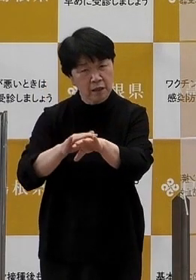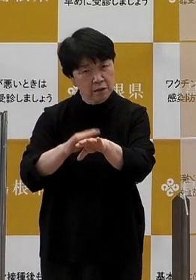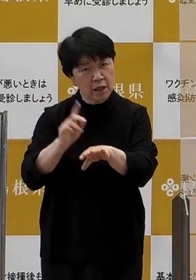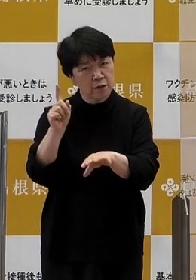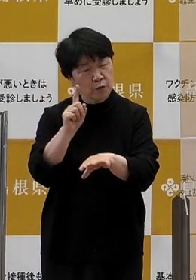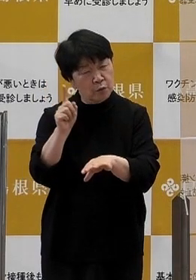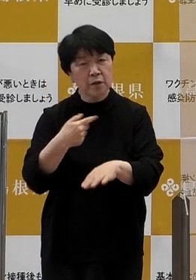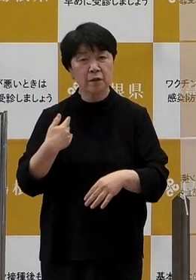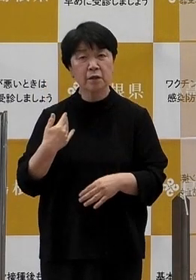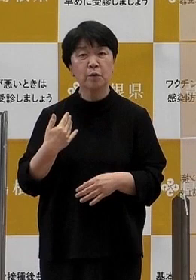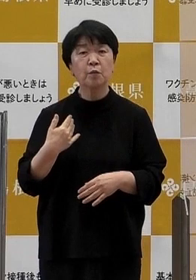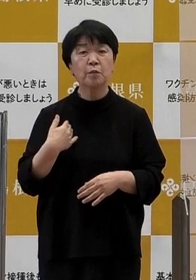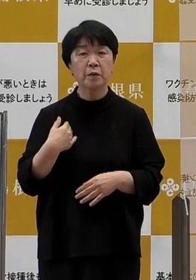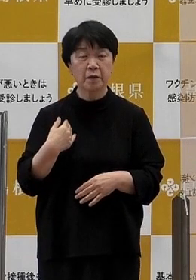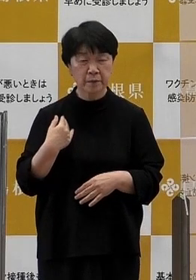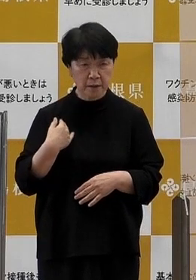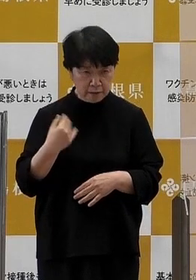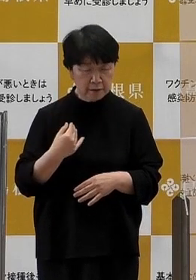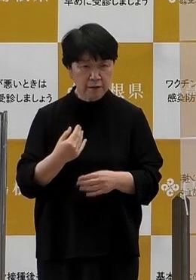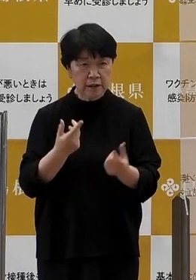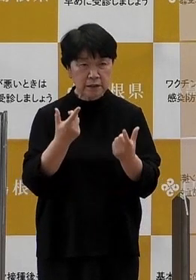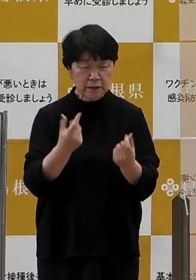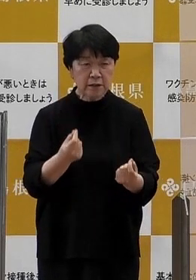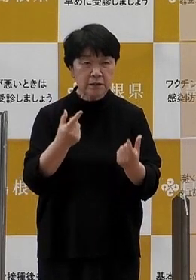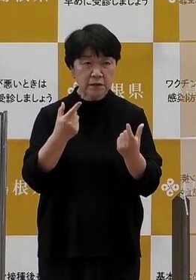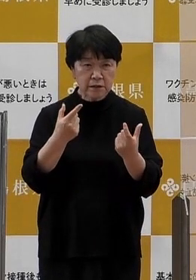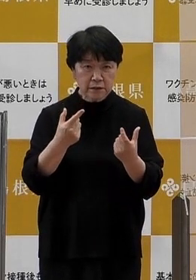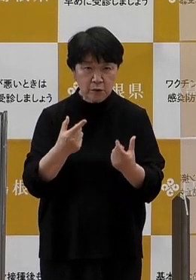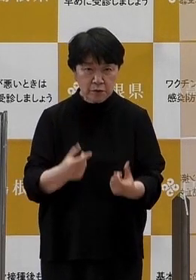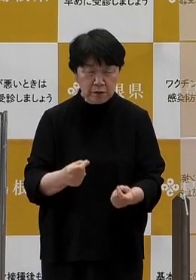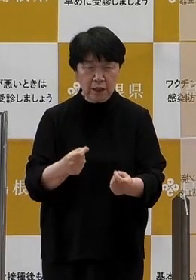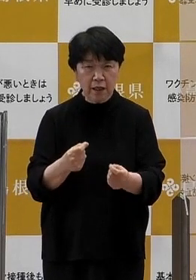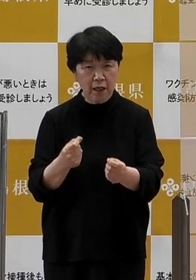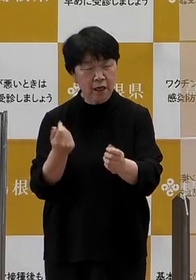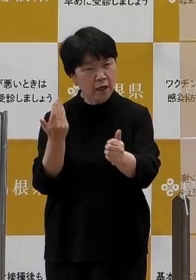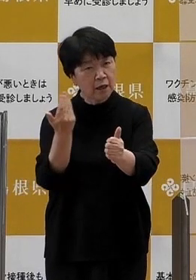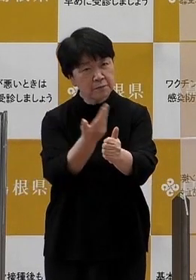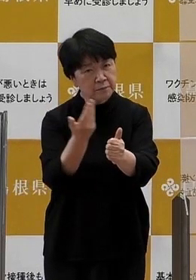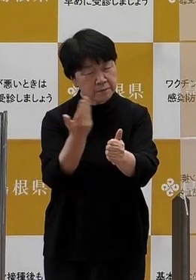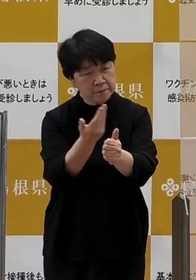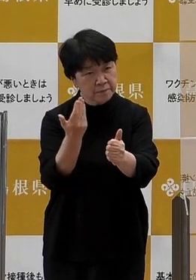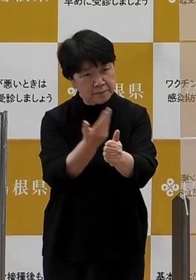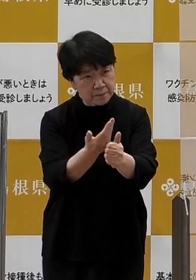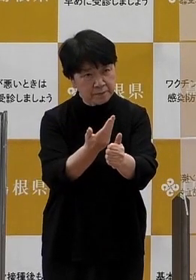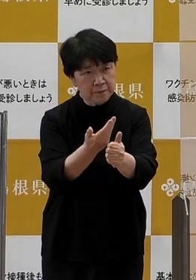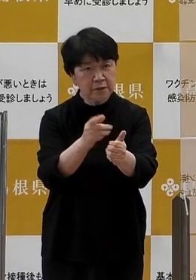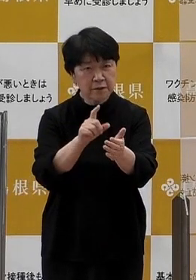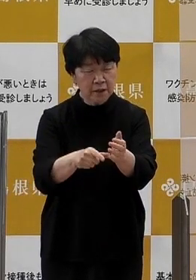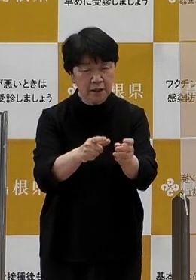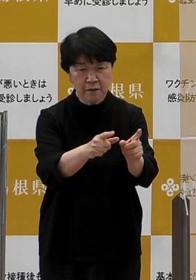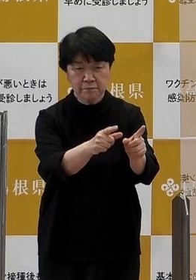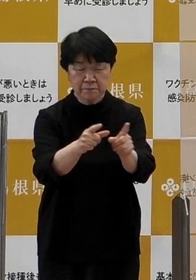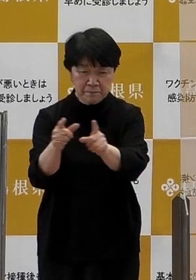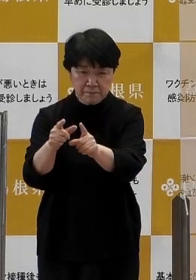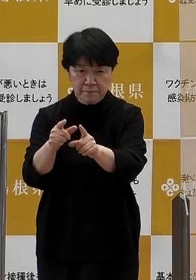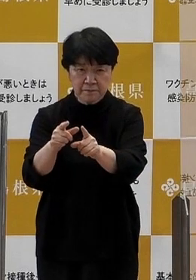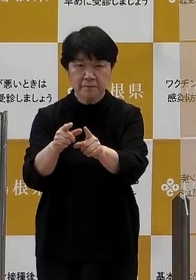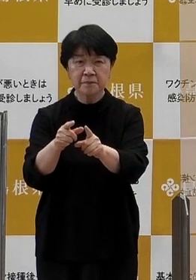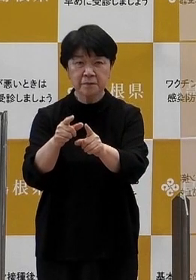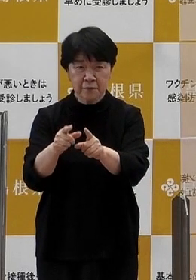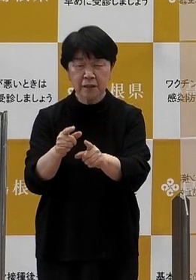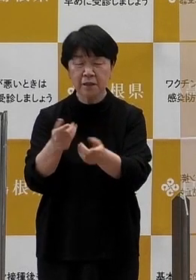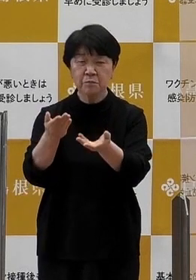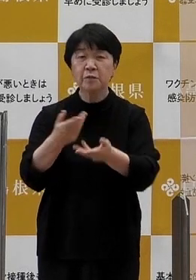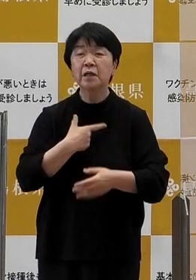まずあの正式な取材 をされてからあの答えられた内容じゃないといけないと思うので、私は